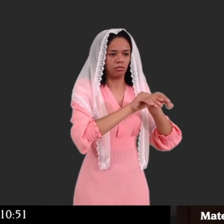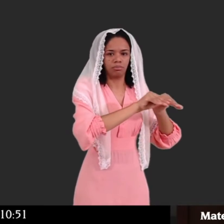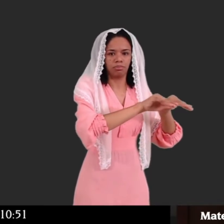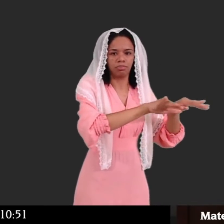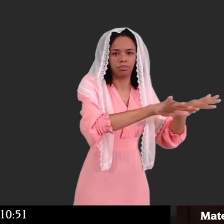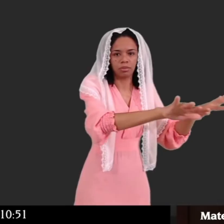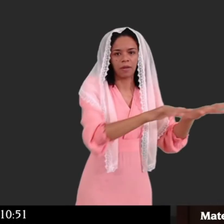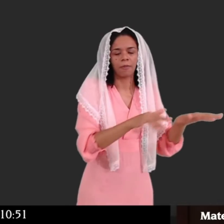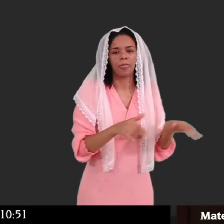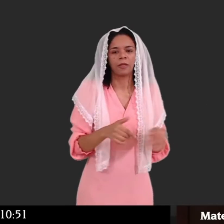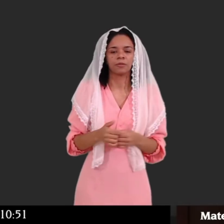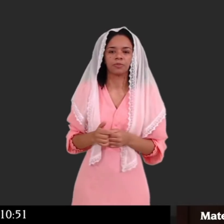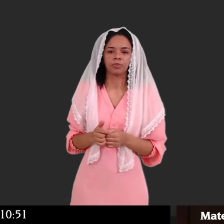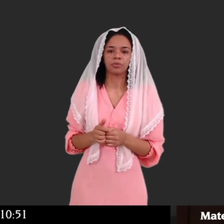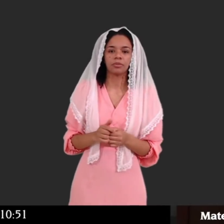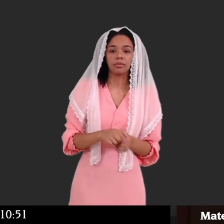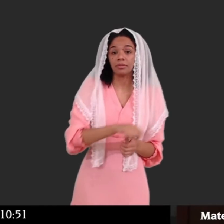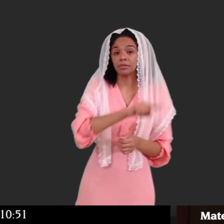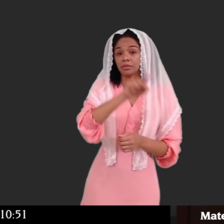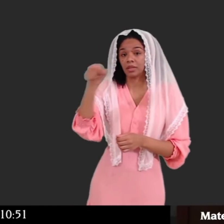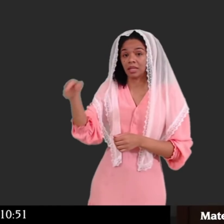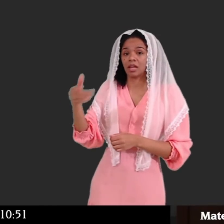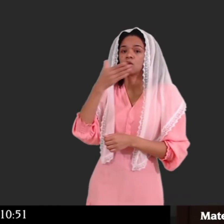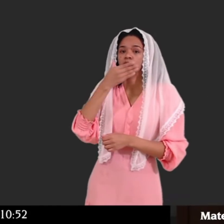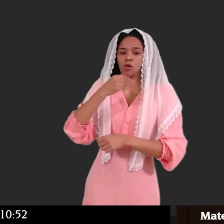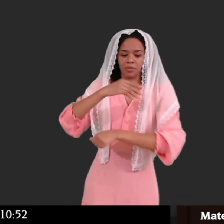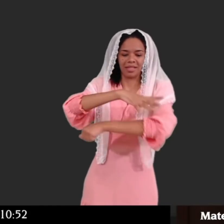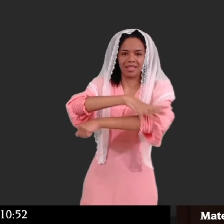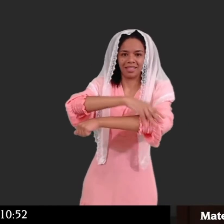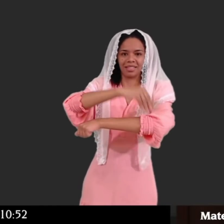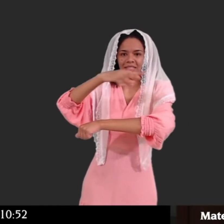voltava para encontrar seu irmão Esaú,